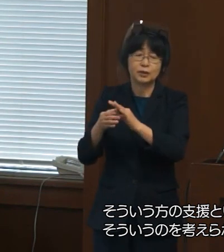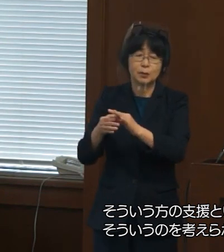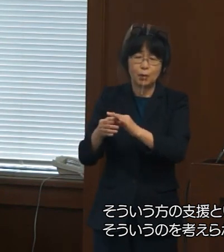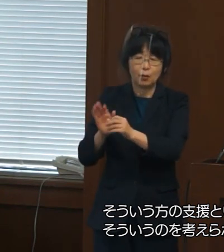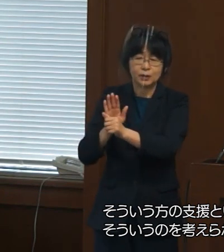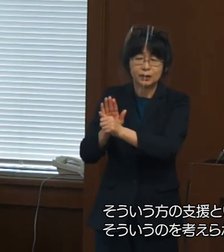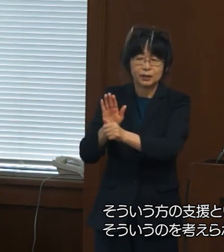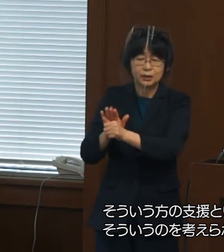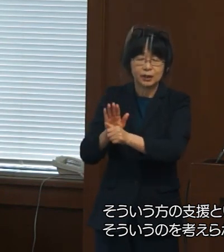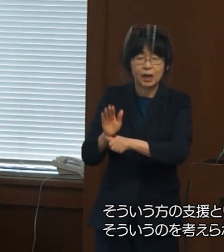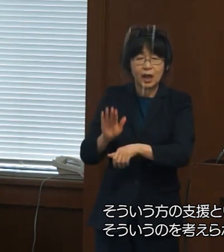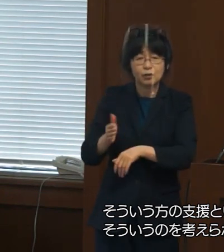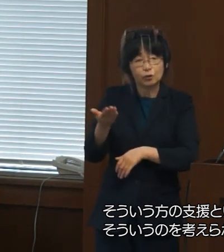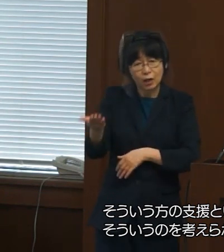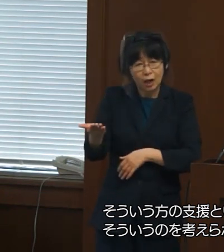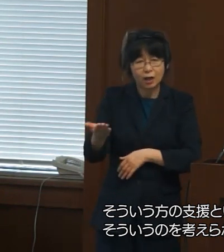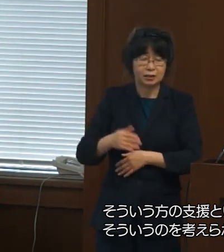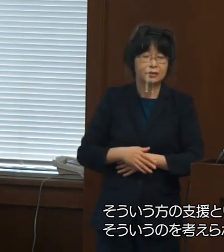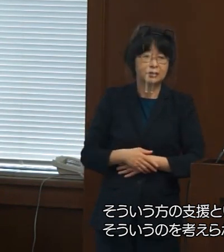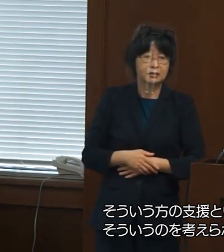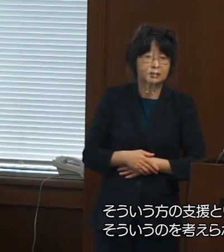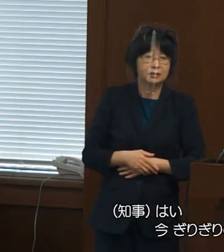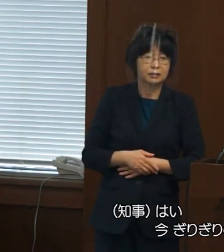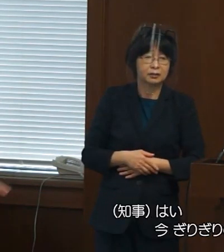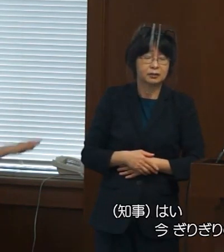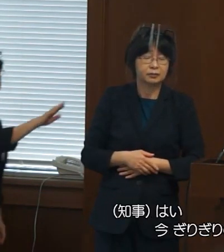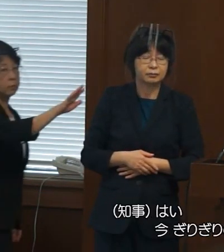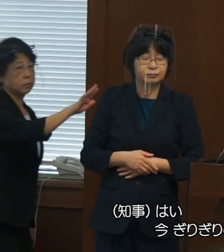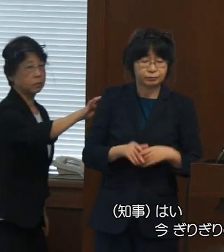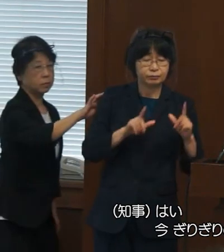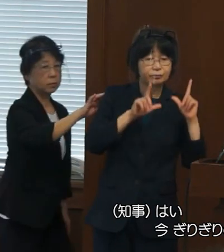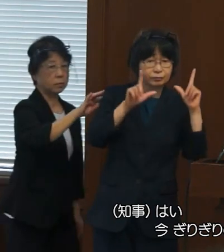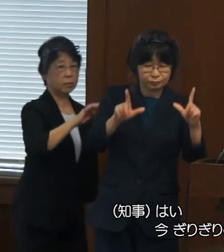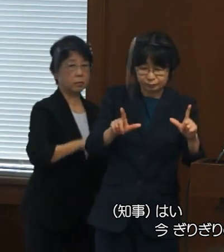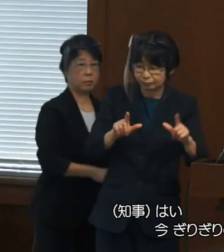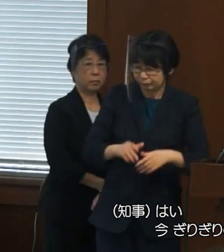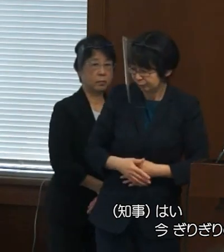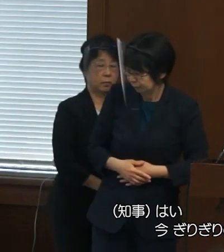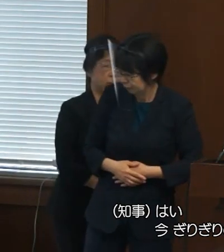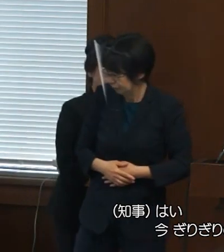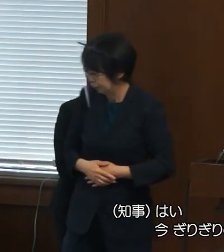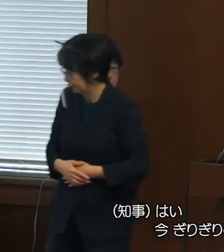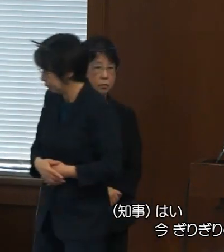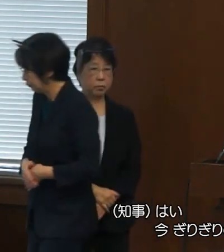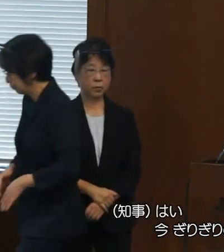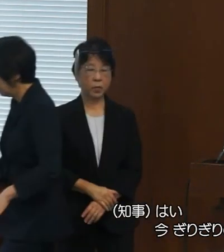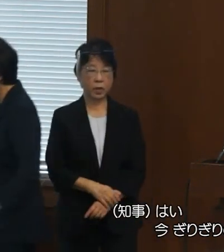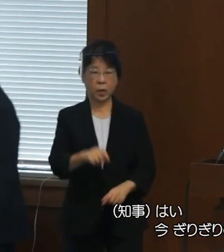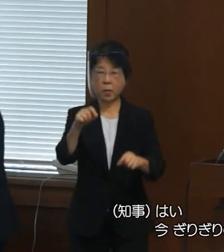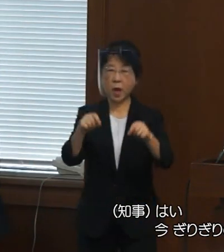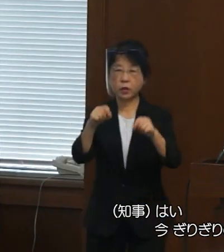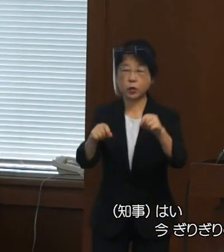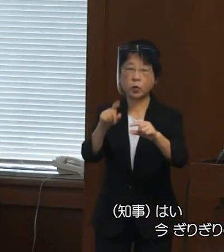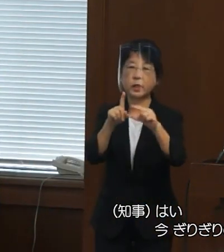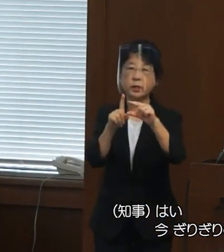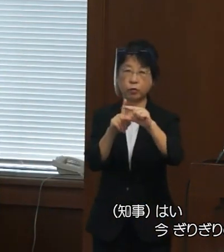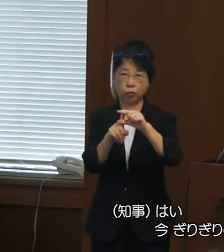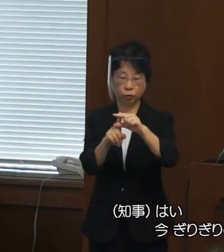回9月補正でそういうのを考えられたりしますでしょうか。 はい、今ギリギリの調整をしておりまして、